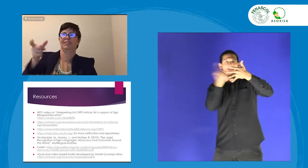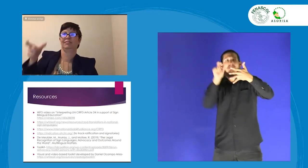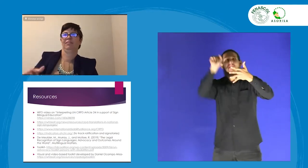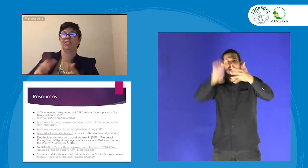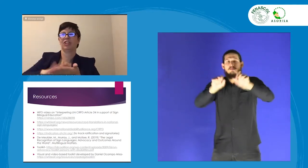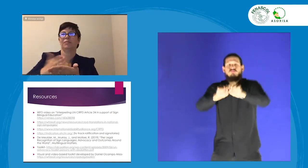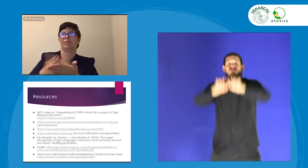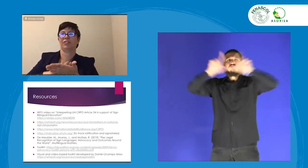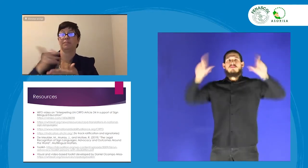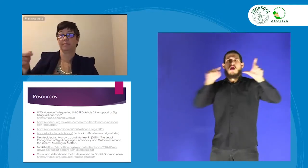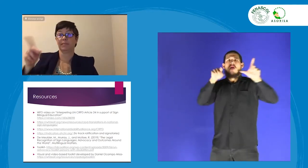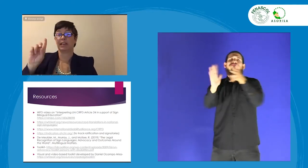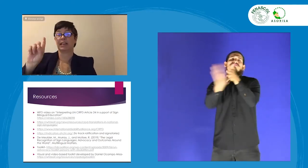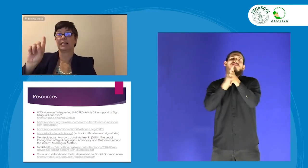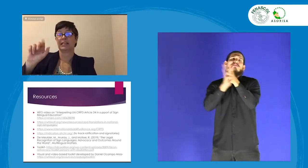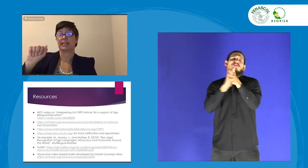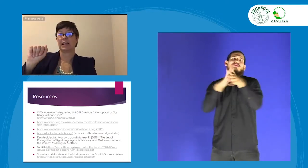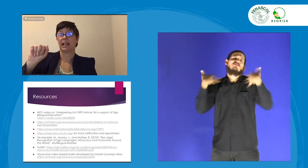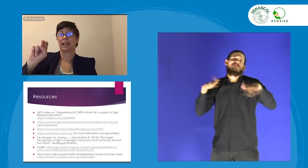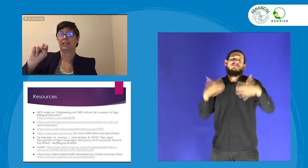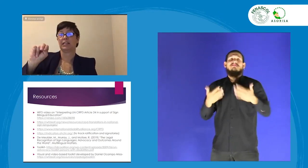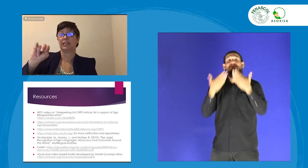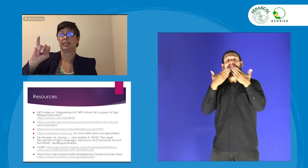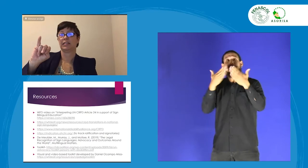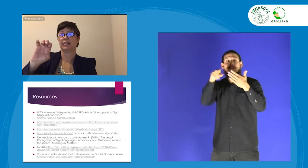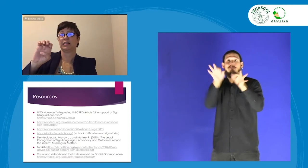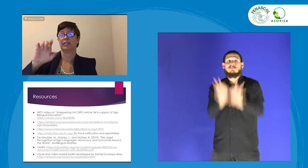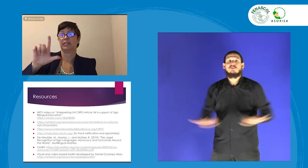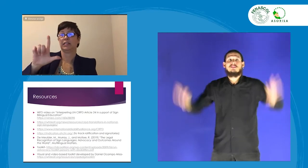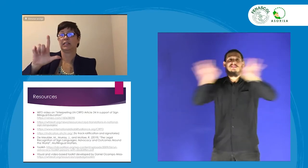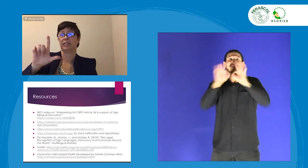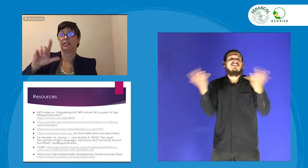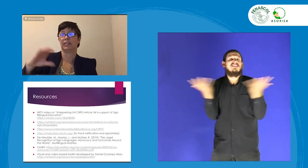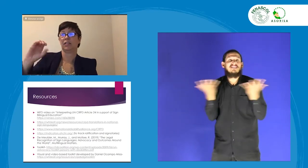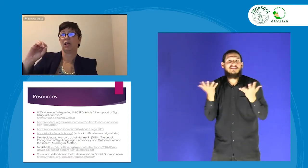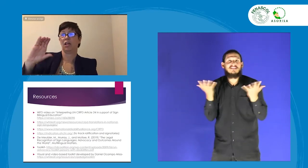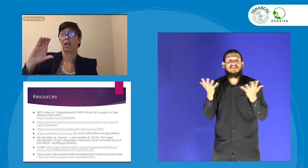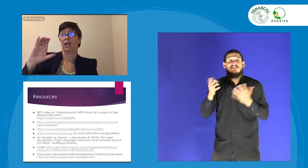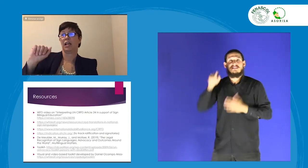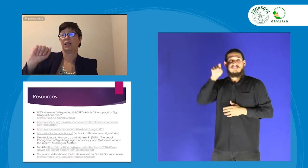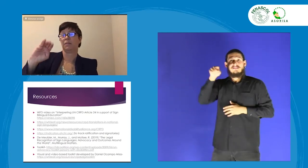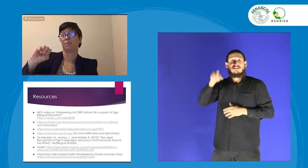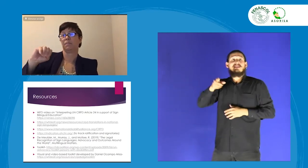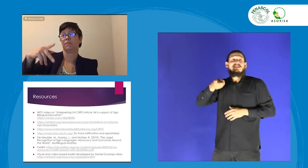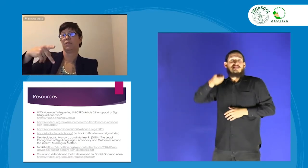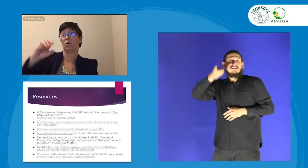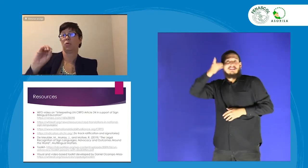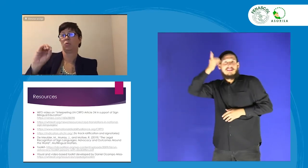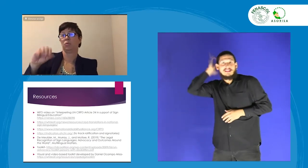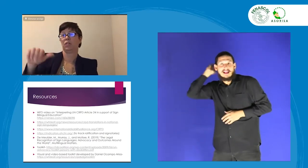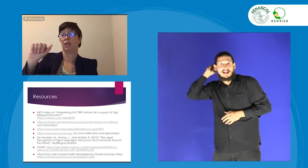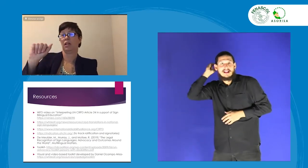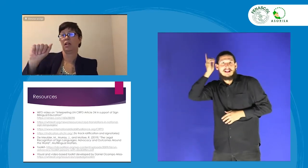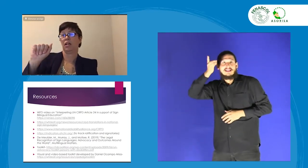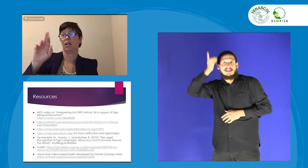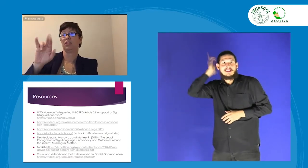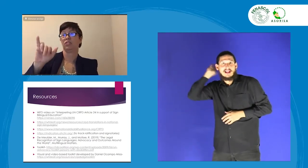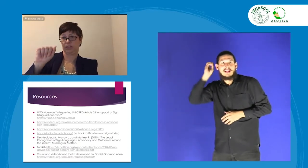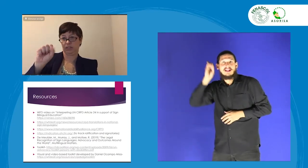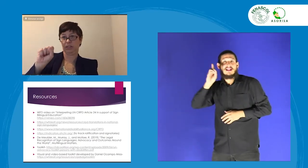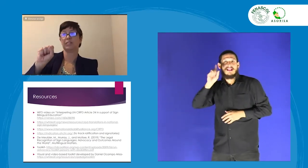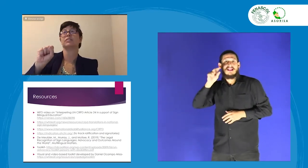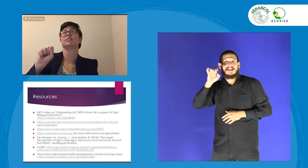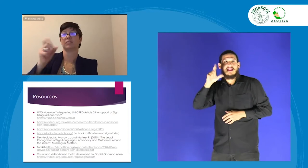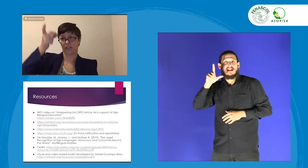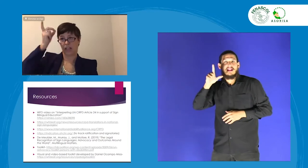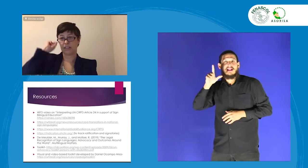pues es supremamente interesante. Yo quiero darle también un saludo al intérprete sordo que estuvo